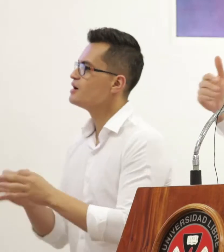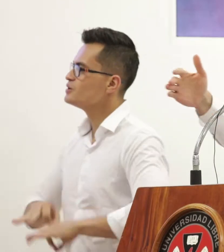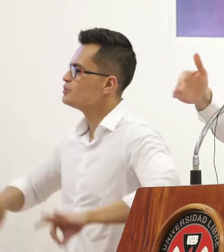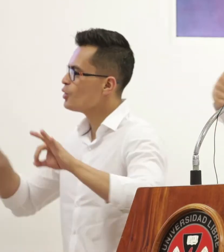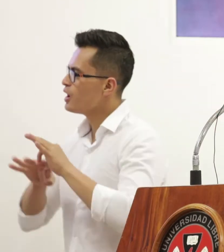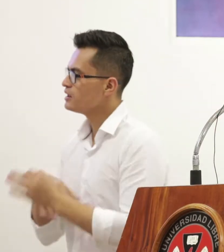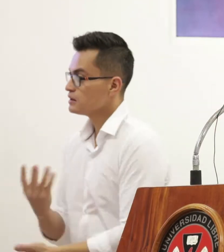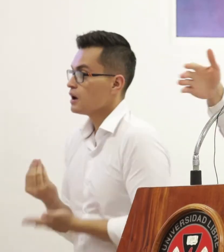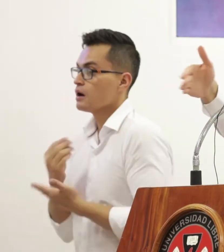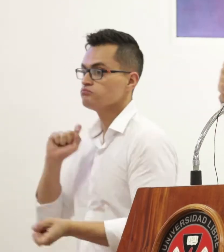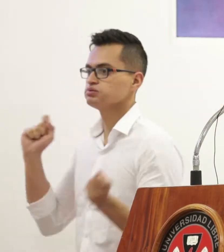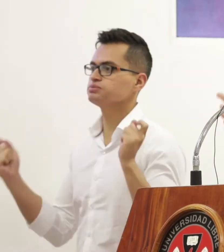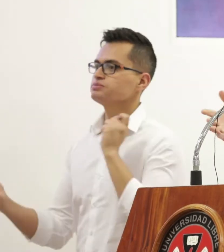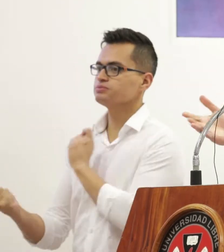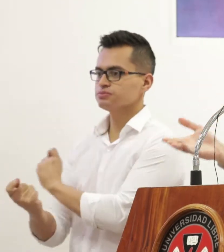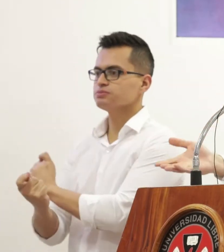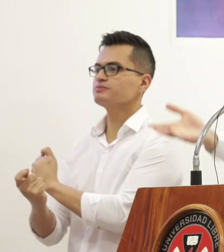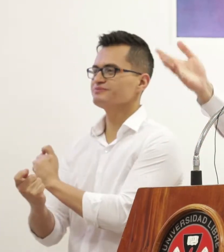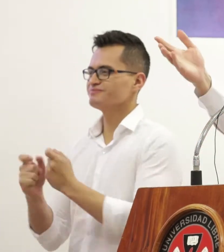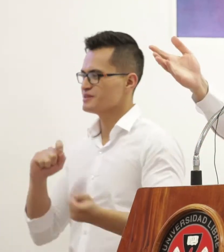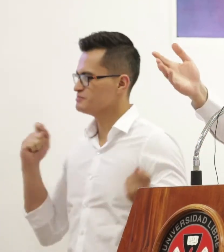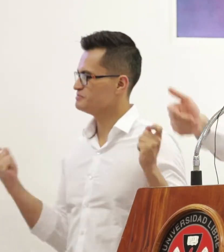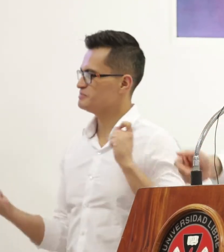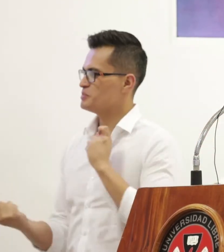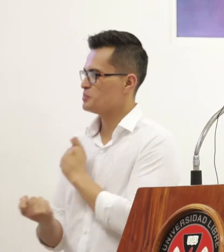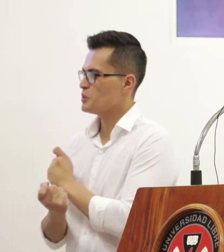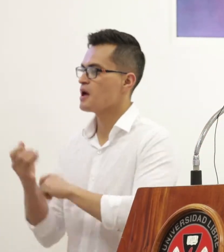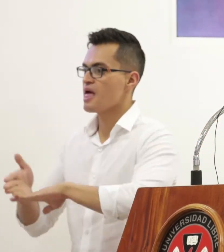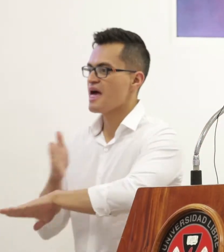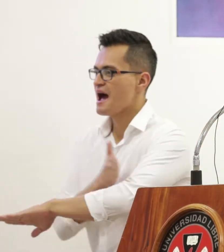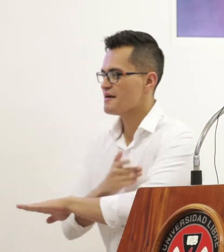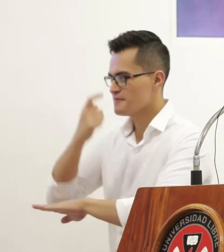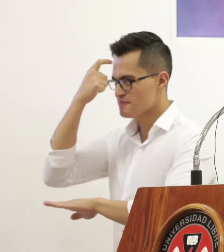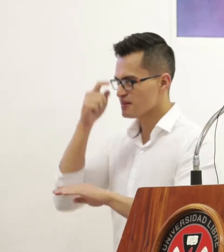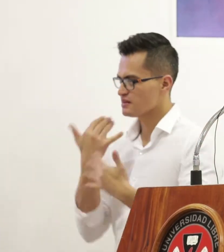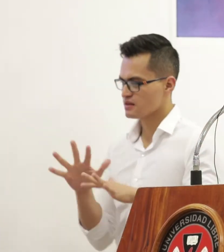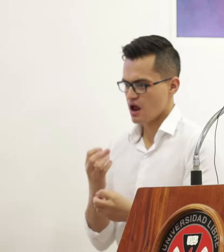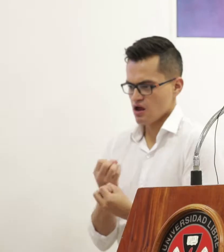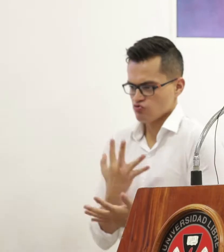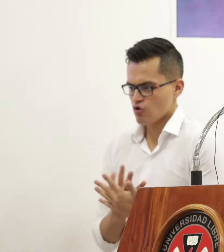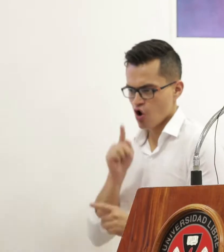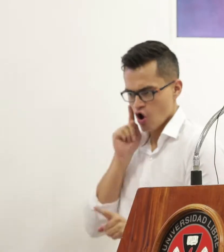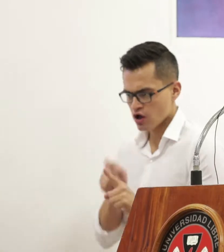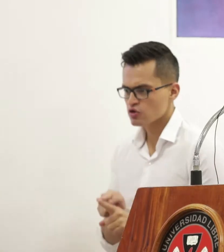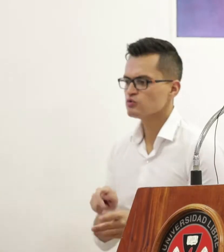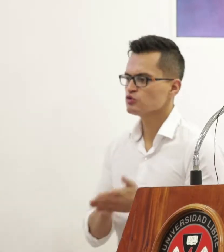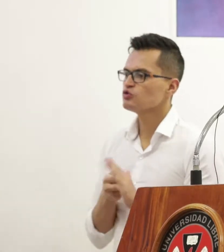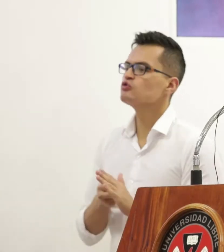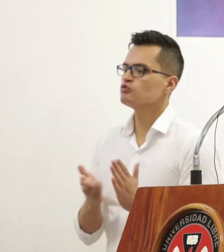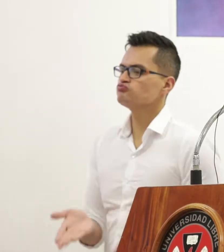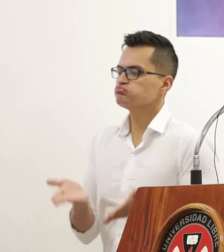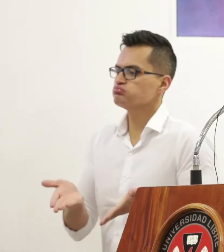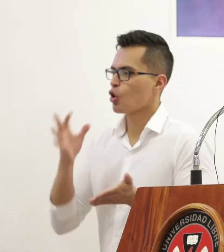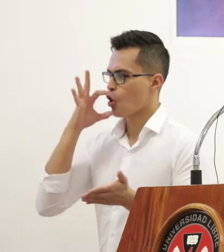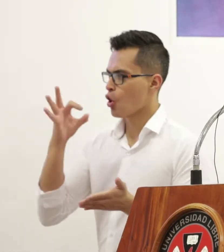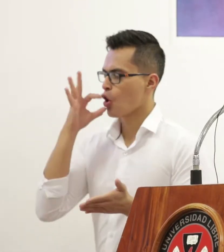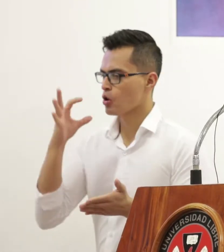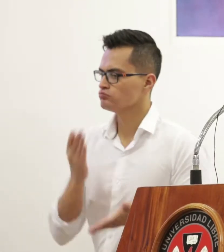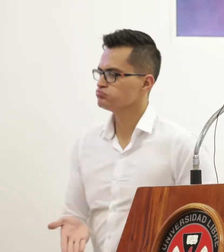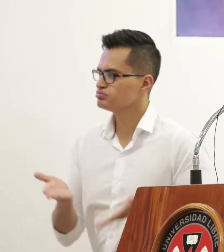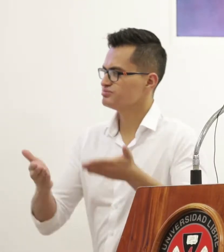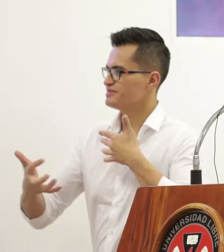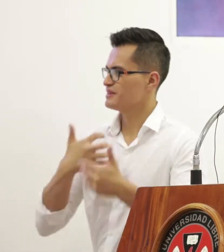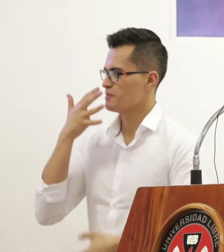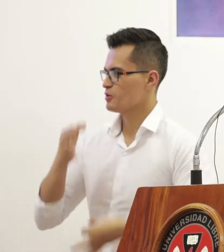cambiar toda esa arquitectura que estaba balanceada en favor de los hombres, lamentablemente en el marco del sistema de